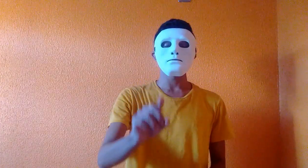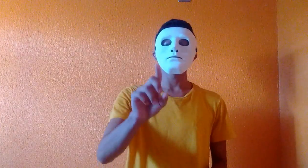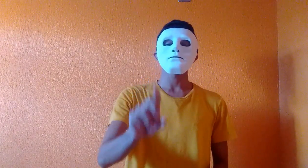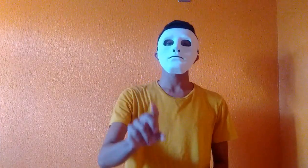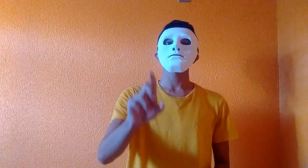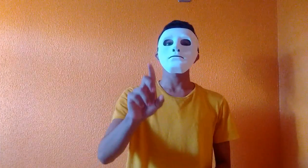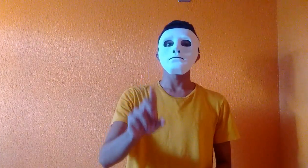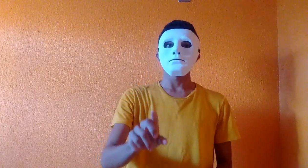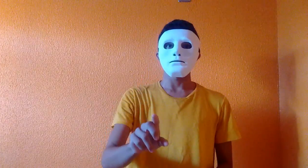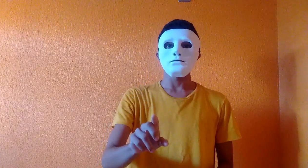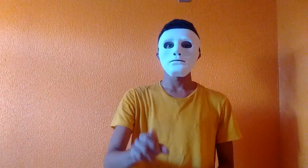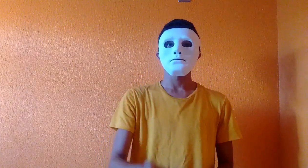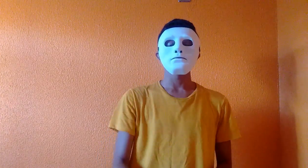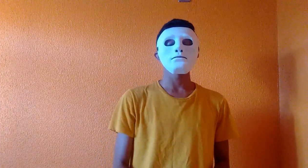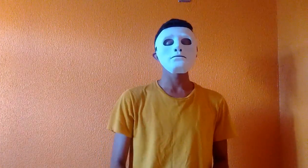do Estado de São Paulo notificou